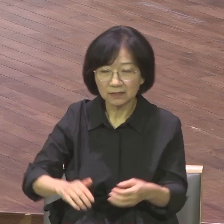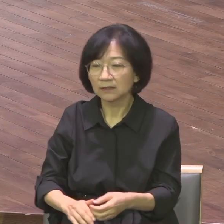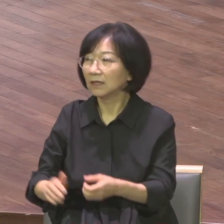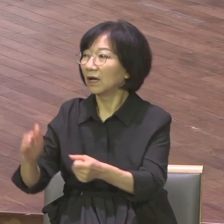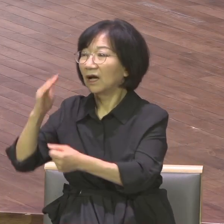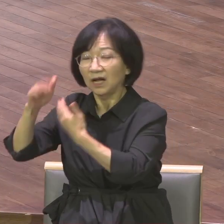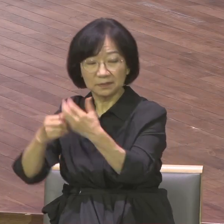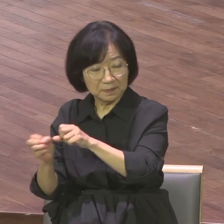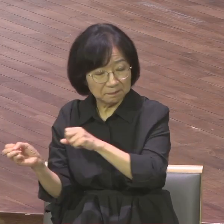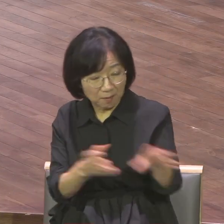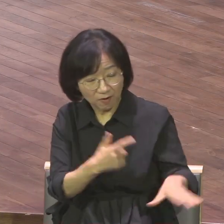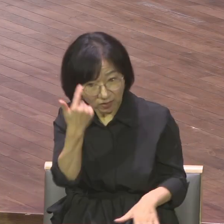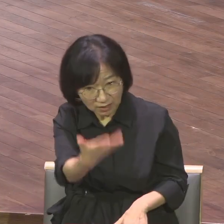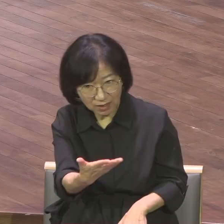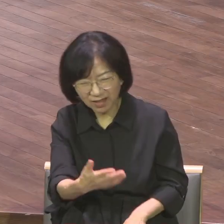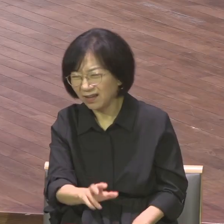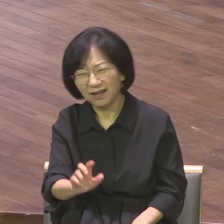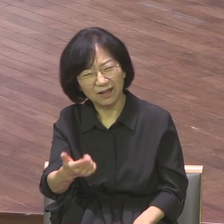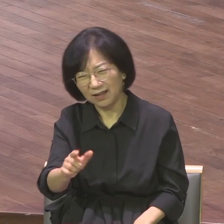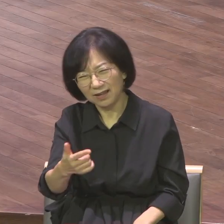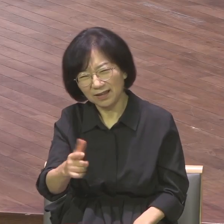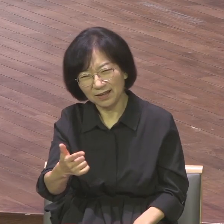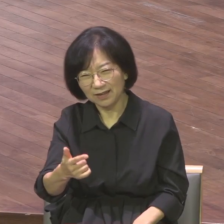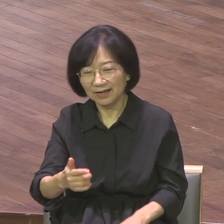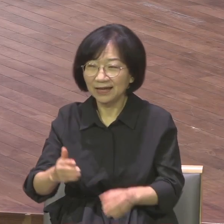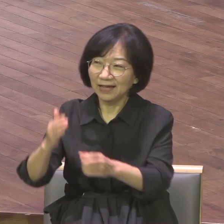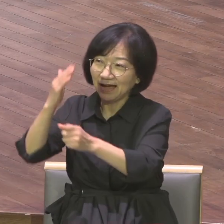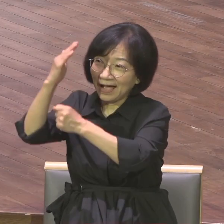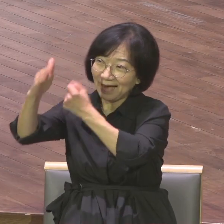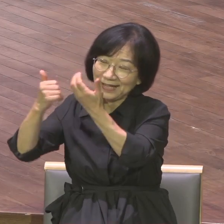하나님의 사랑은요 포기란 게 없어요.